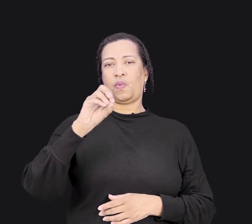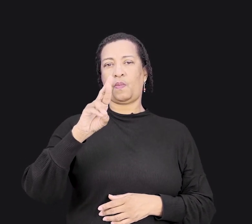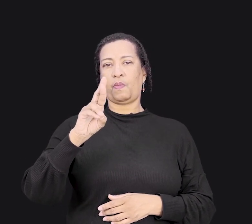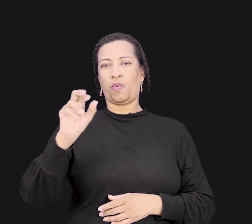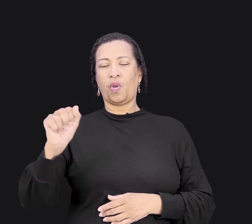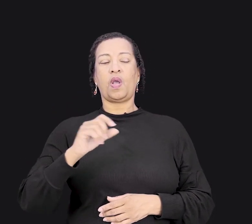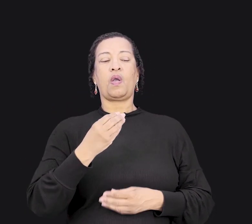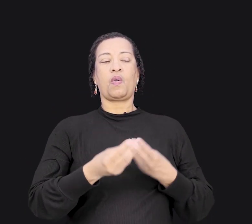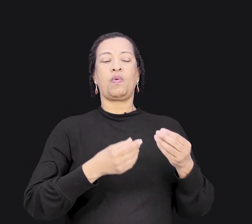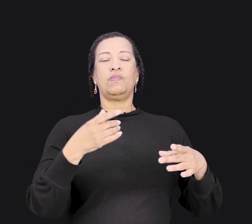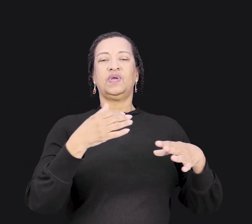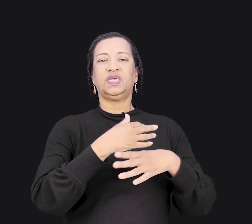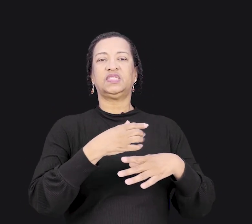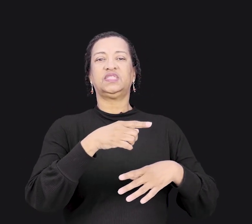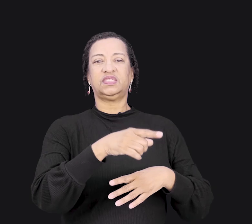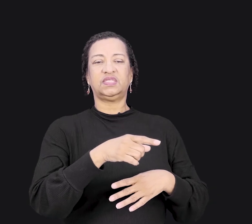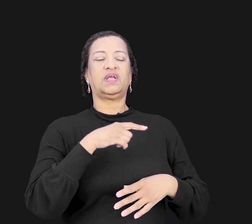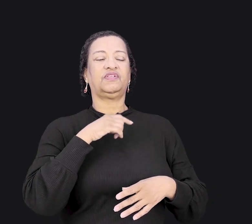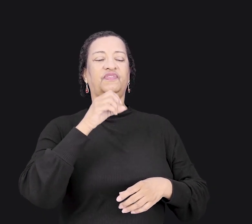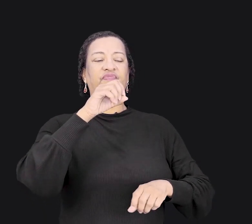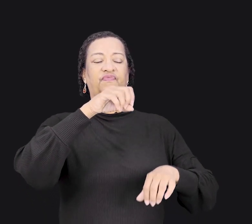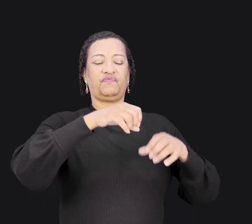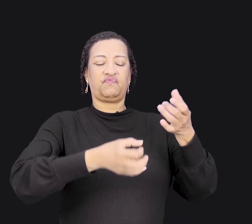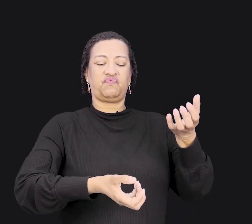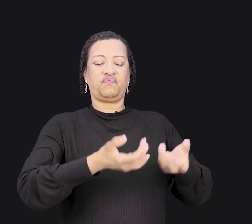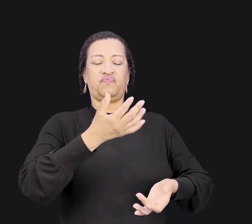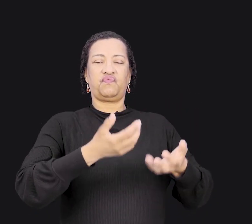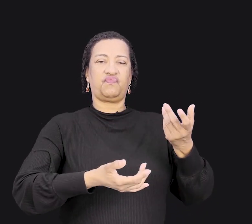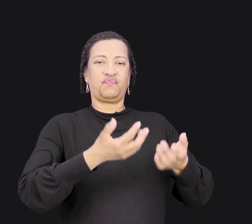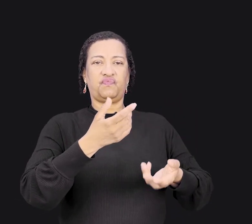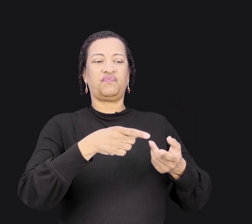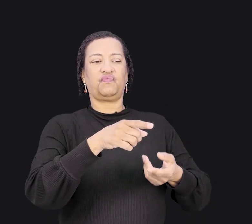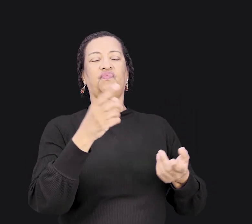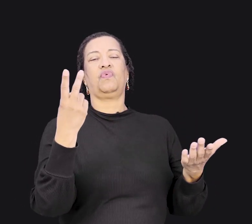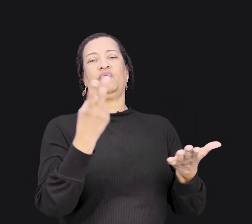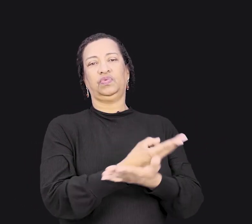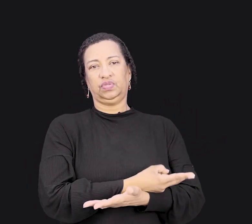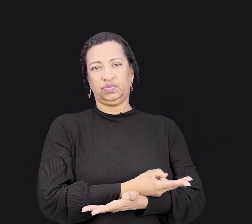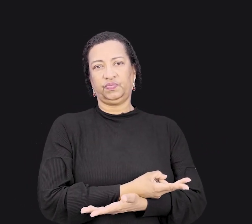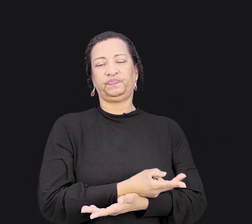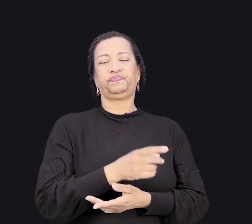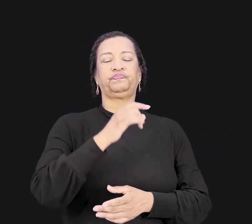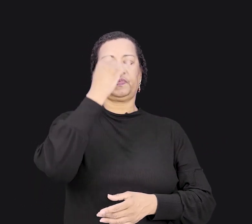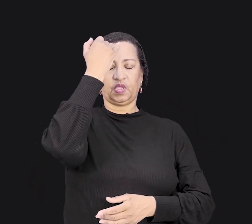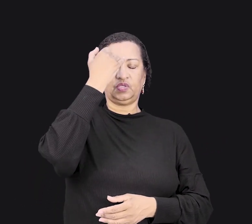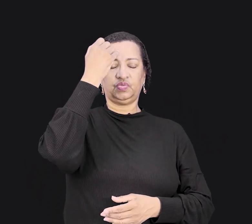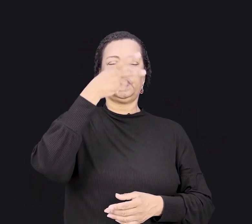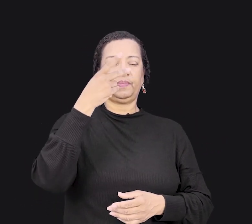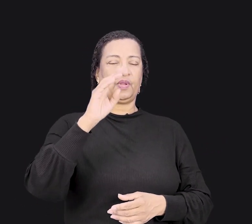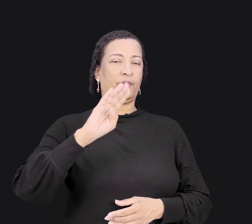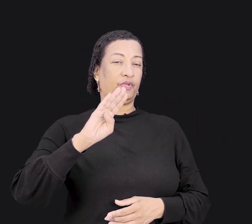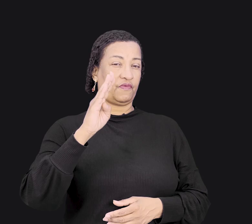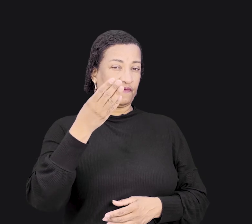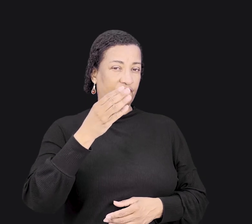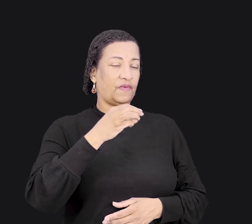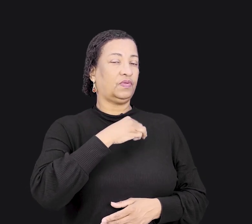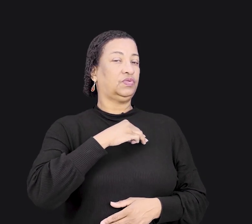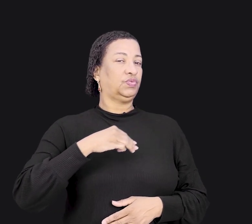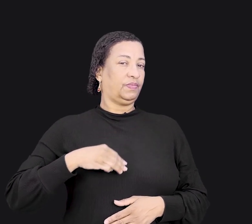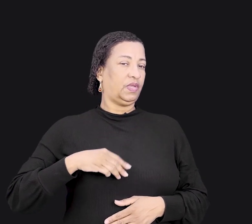enxofre. Judas deu estes exemplos para aqueles falsos mestres e para aqueles que estavam caindo por causa desse ensino